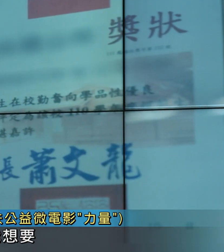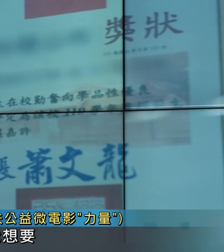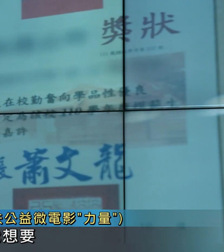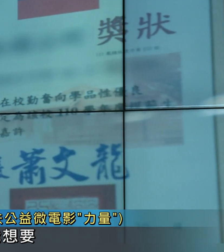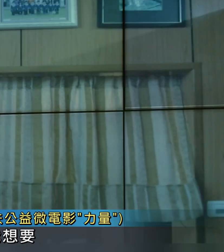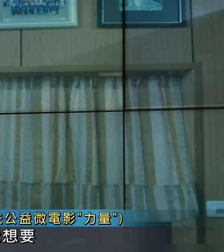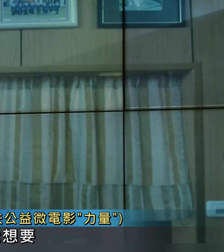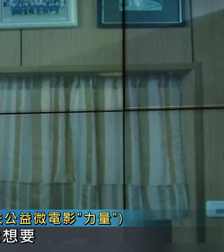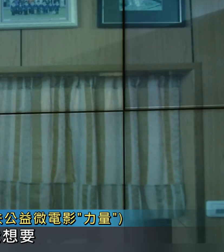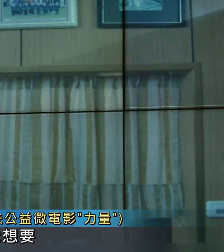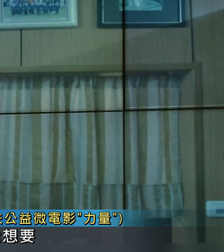要